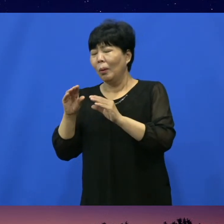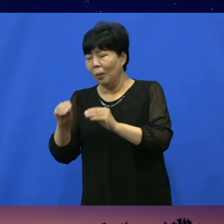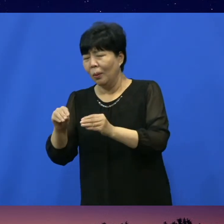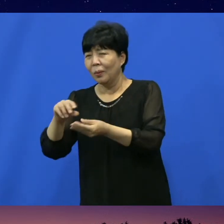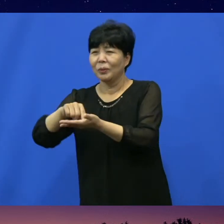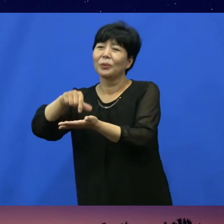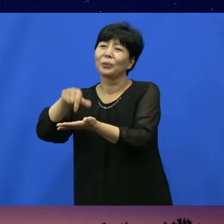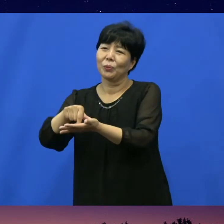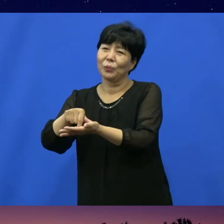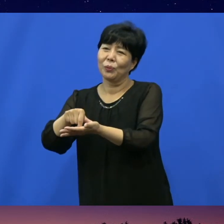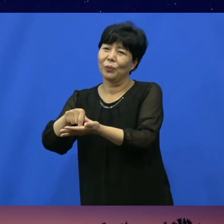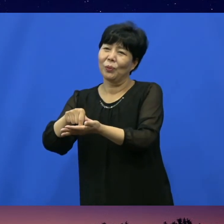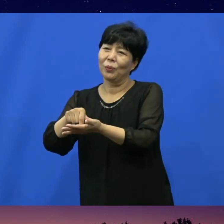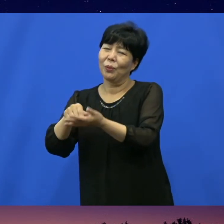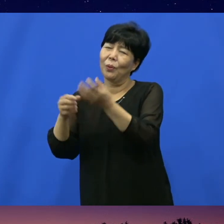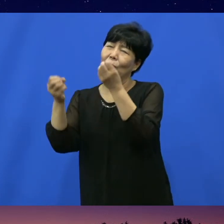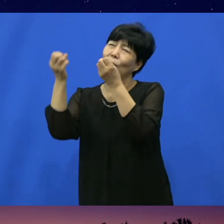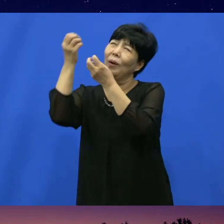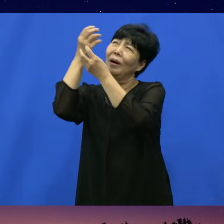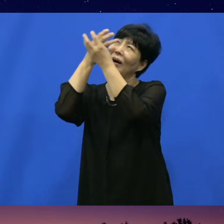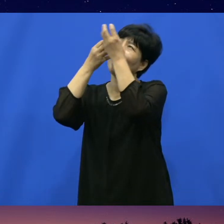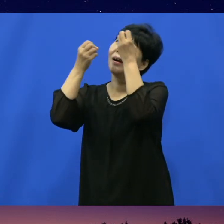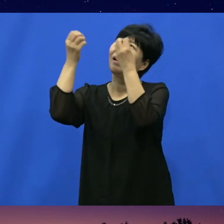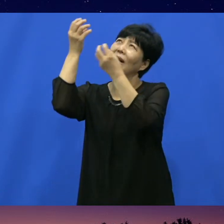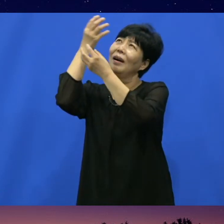하나님의 사랑은 황홀 그 이상입니다. 환희,